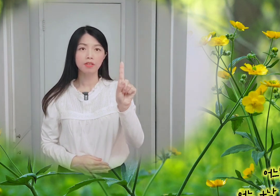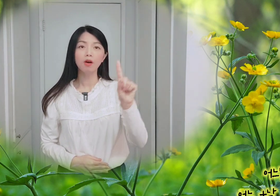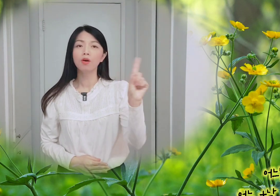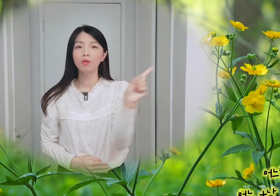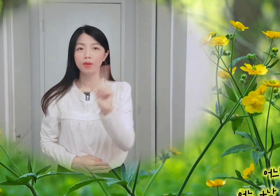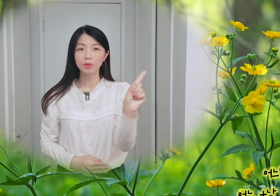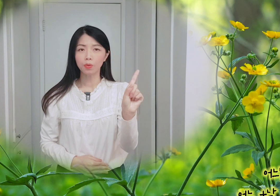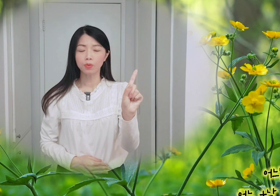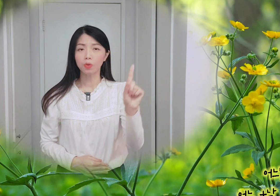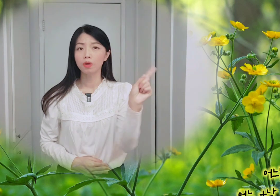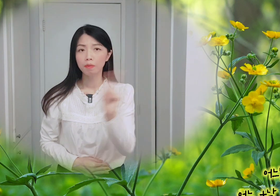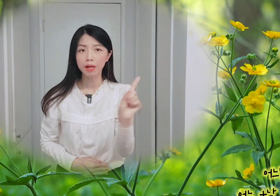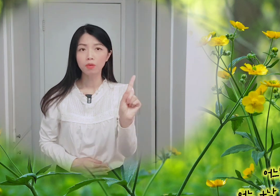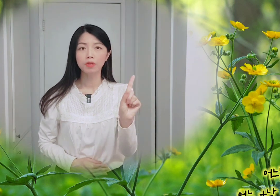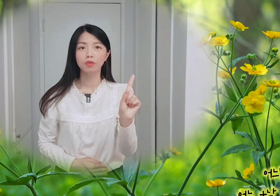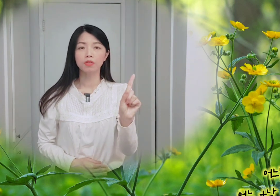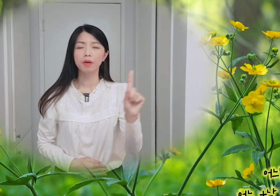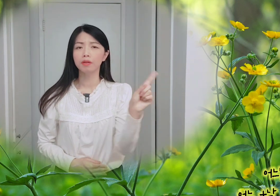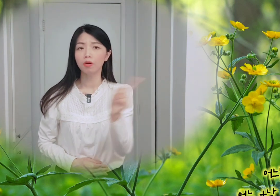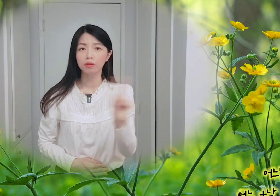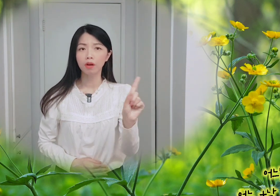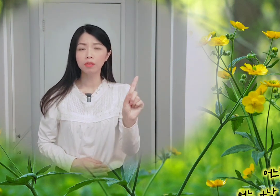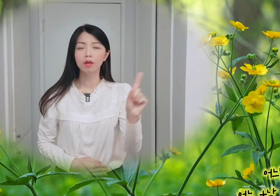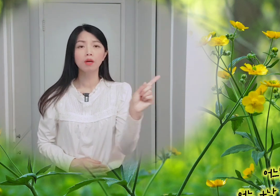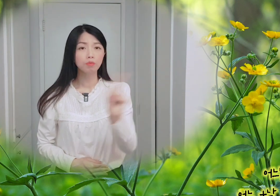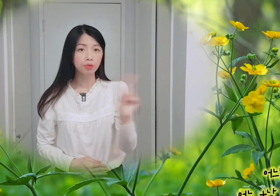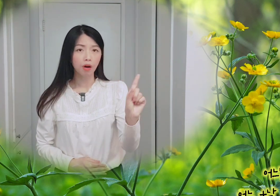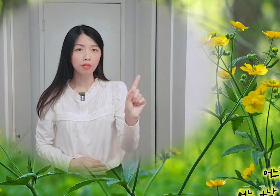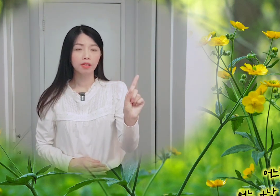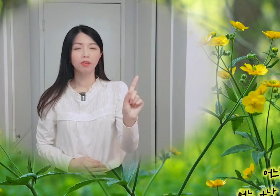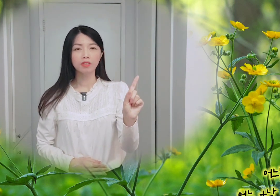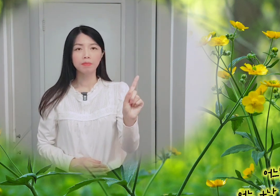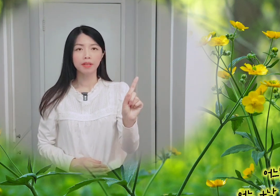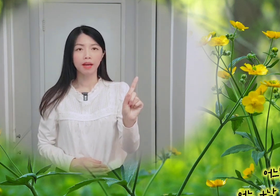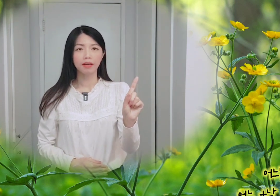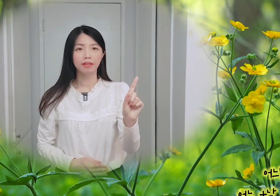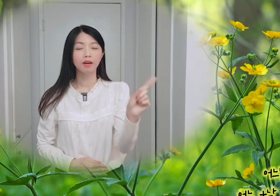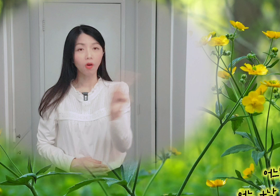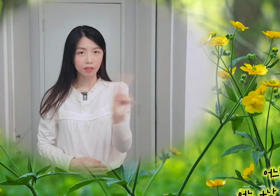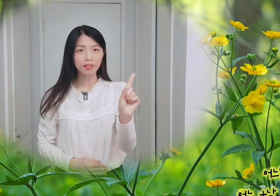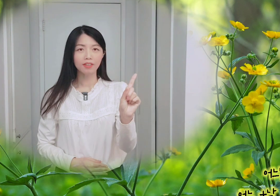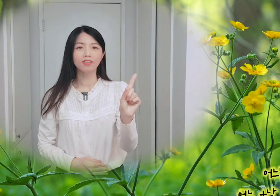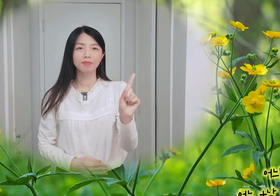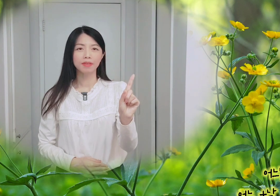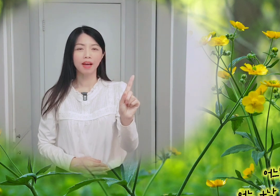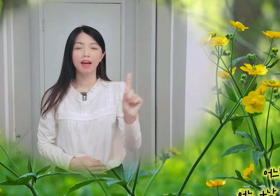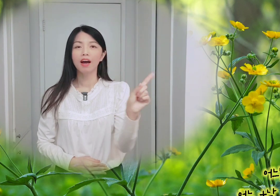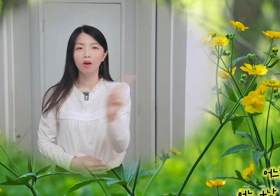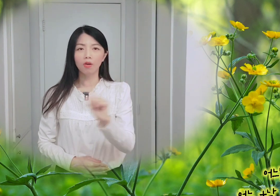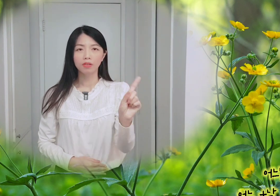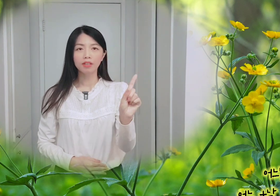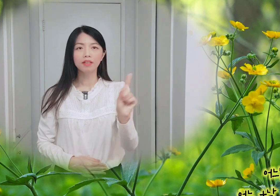향하게 하셔서 왼쪽 오른쪽 빨리 움직여 주시면 어떤, 무엇 이런 뜻입니다. 어느 이런